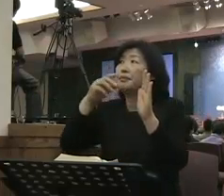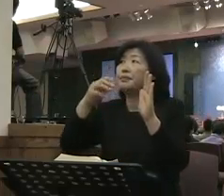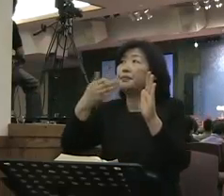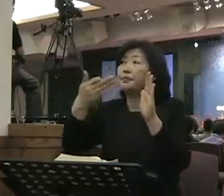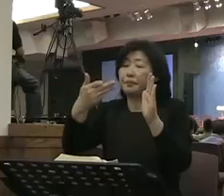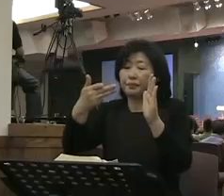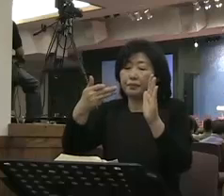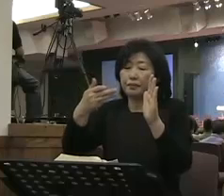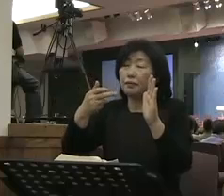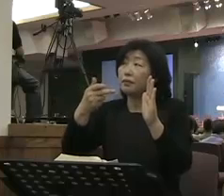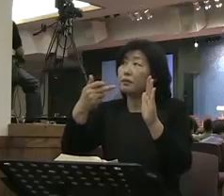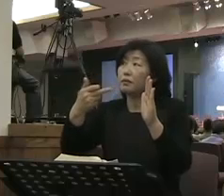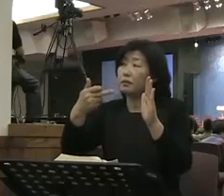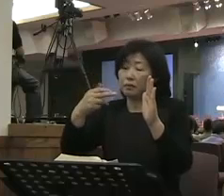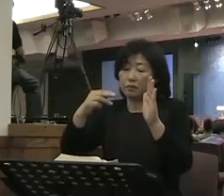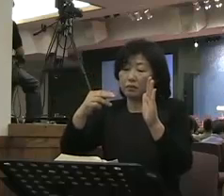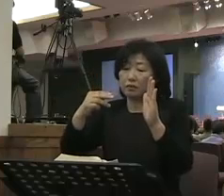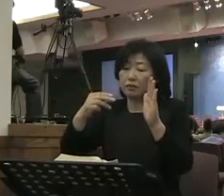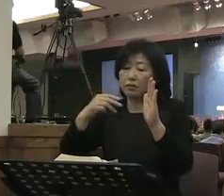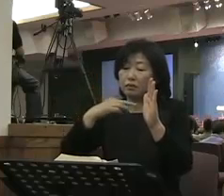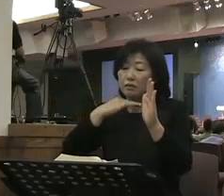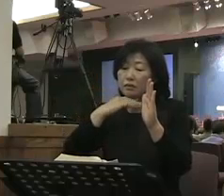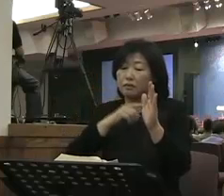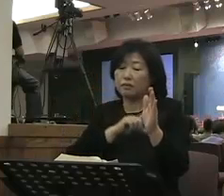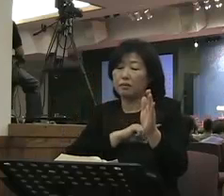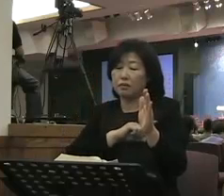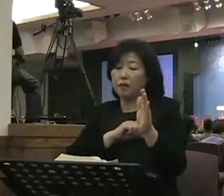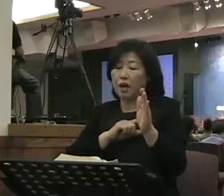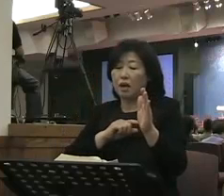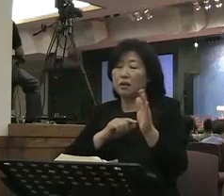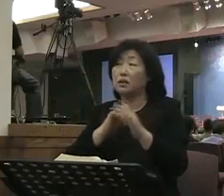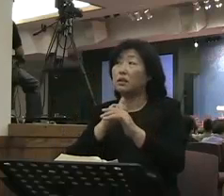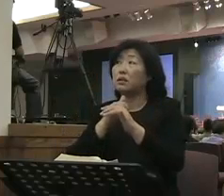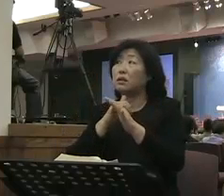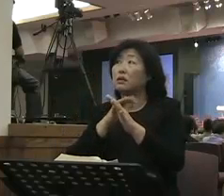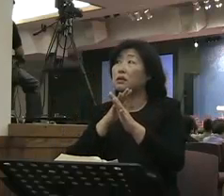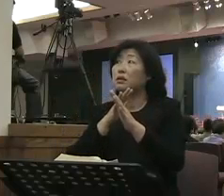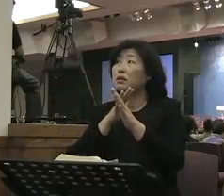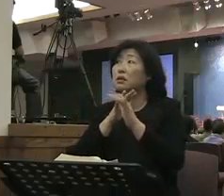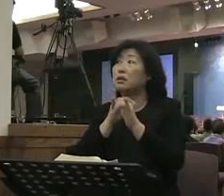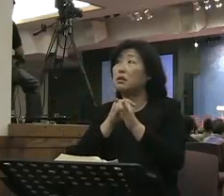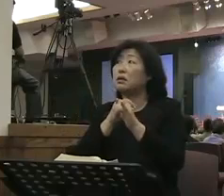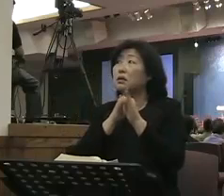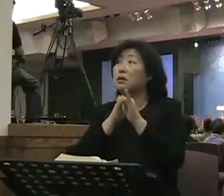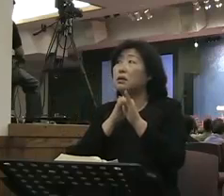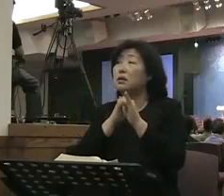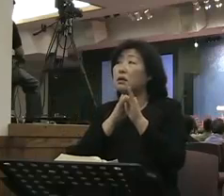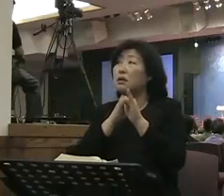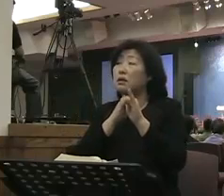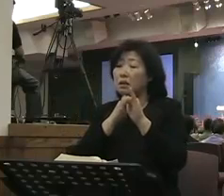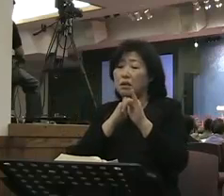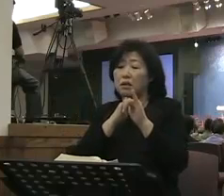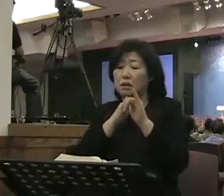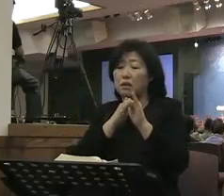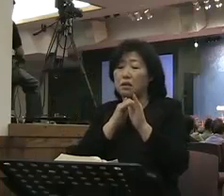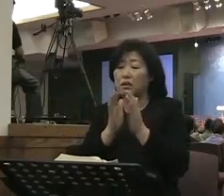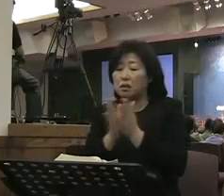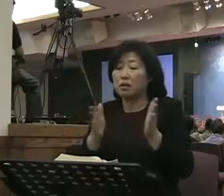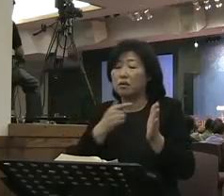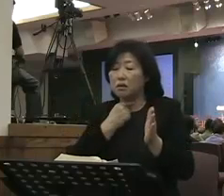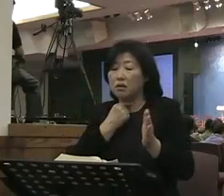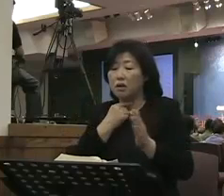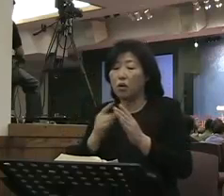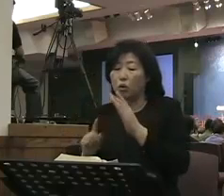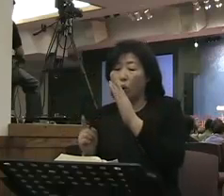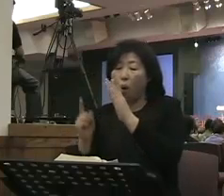마이클 뷰캐넌이라는 청소년은 투신 자살을 시도하려고 높은 빌딩에 올라가 옥상 가장자리에